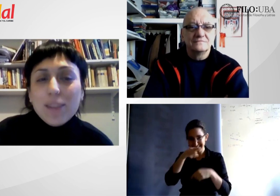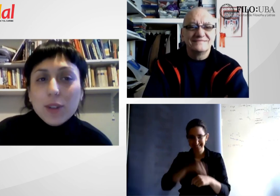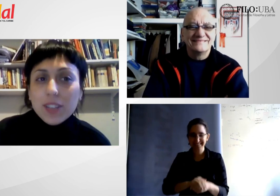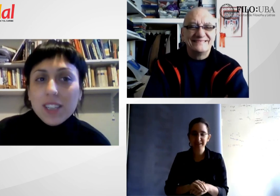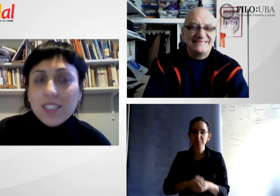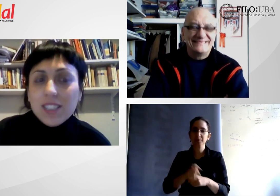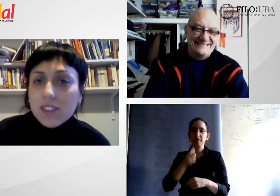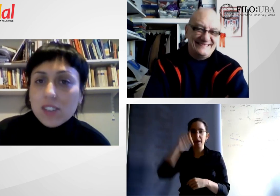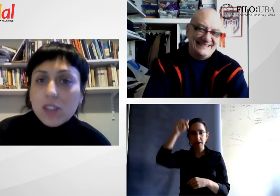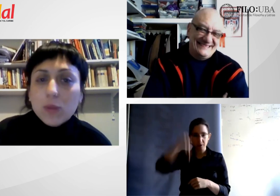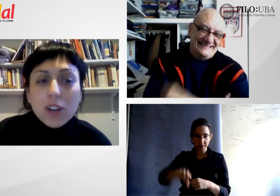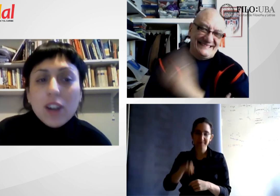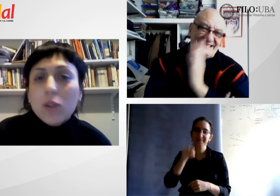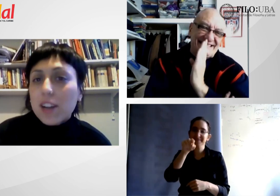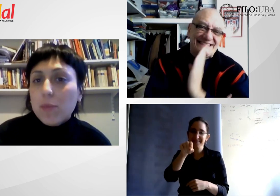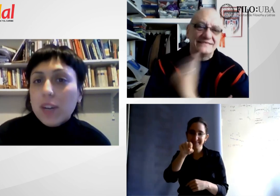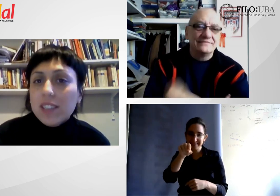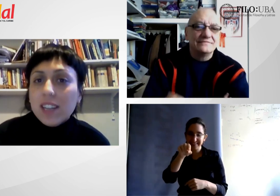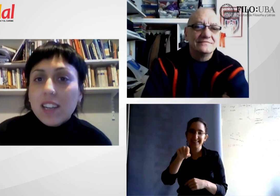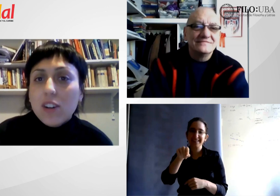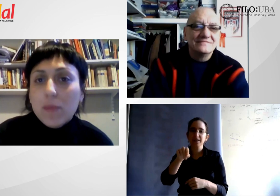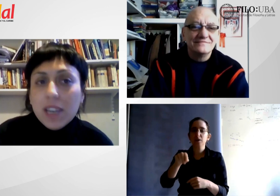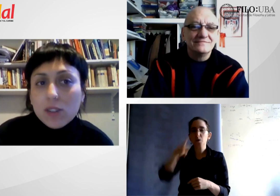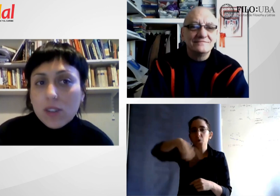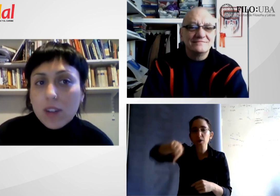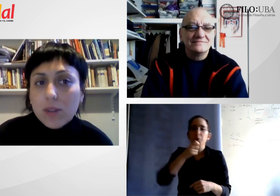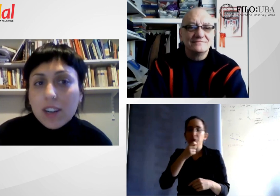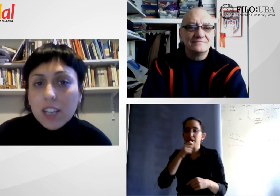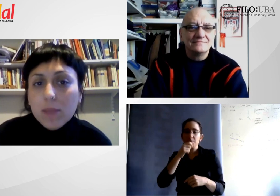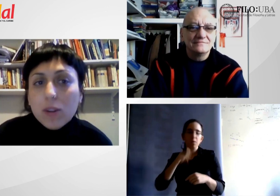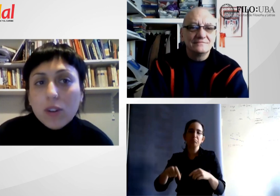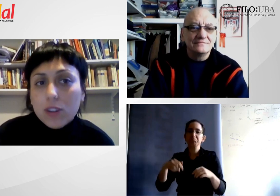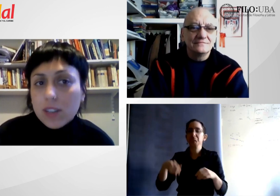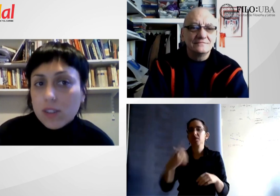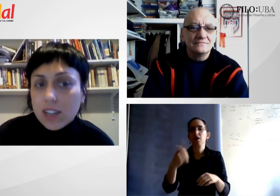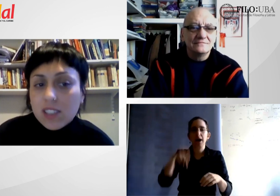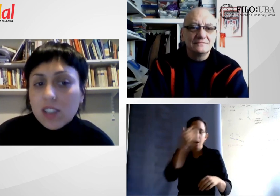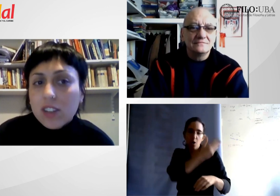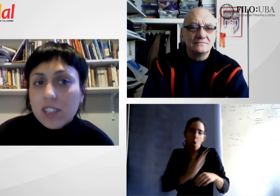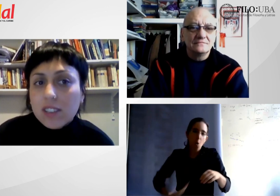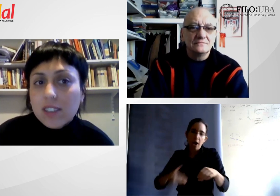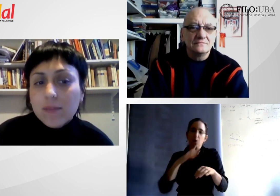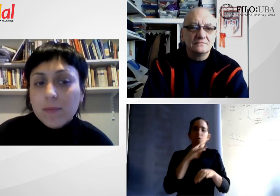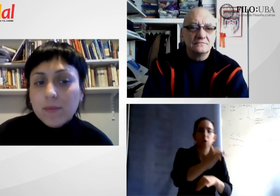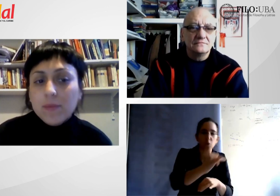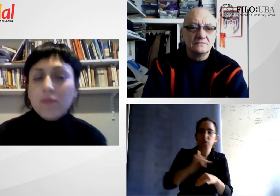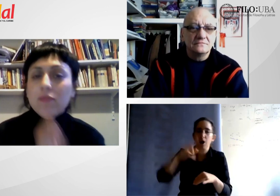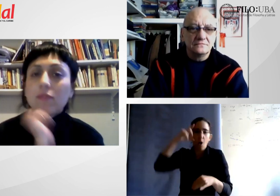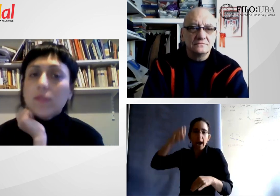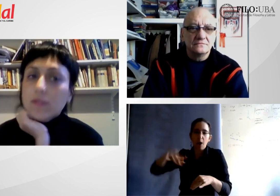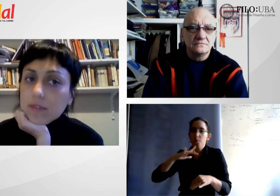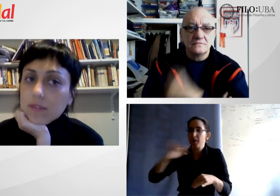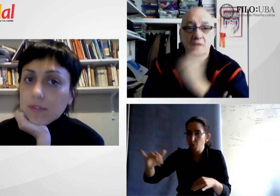ante los reclamos que ustedes hicieron, si obtuvieron alguna respuesta de los medios o de algún organismo o de otras organizaciones.